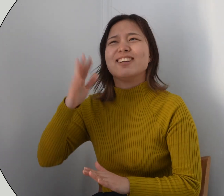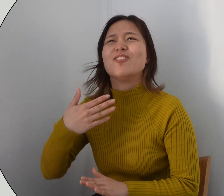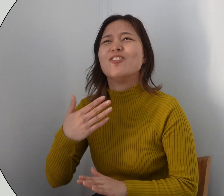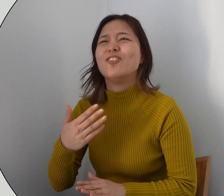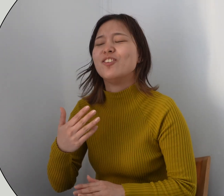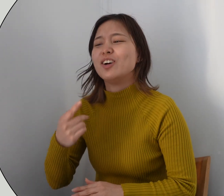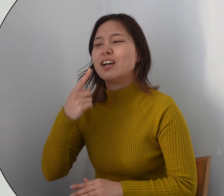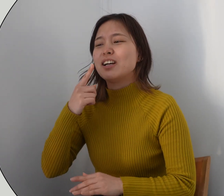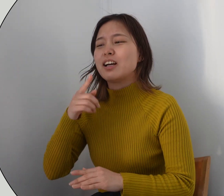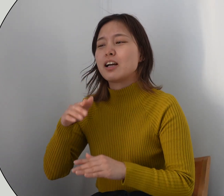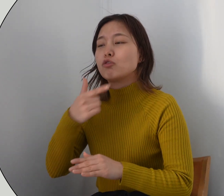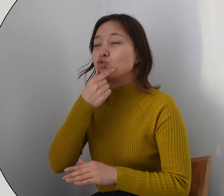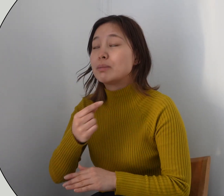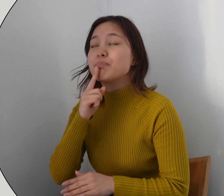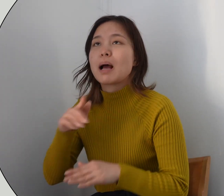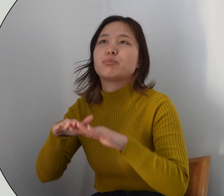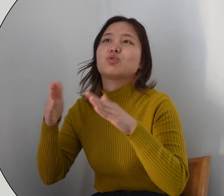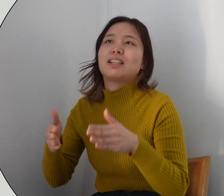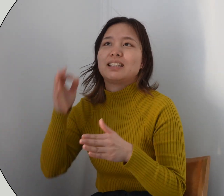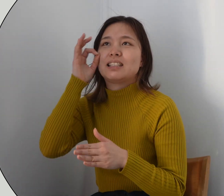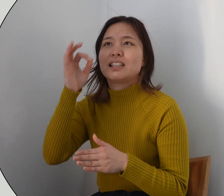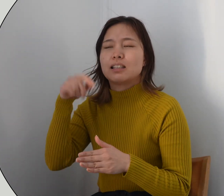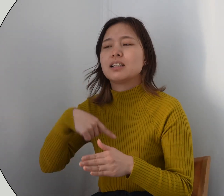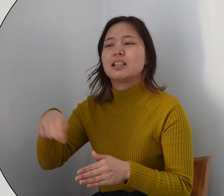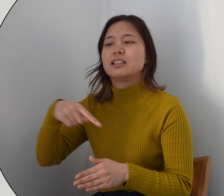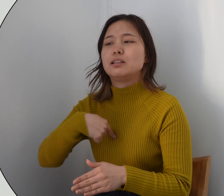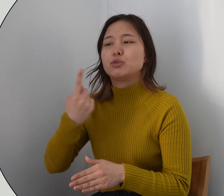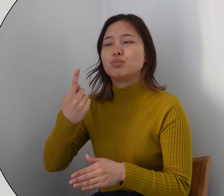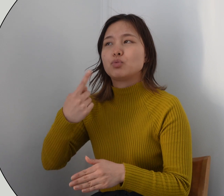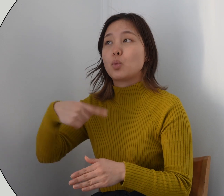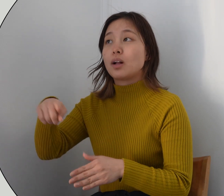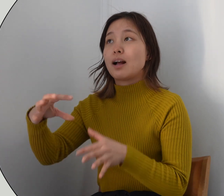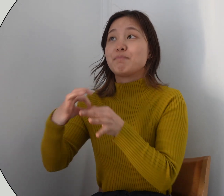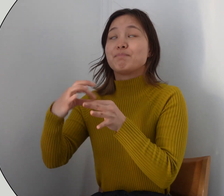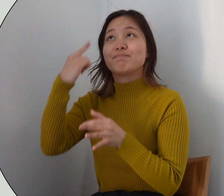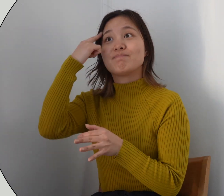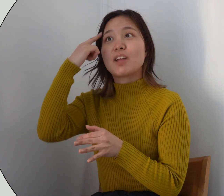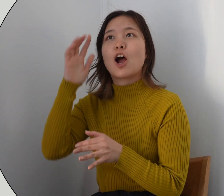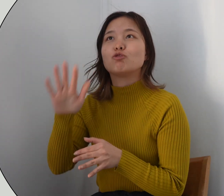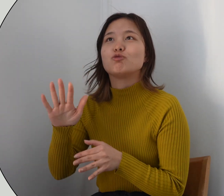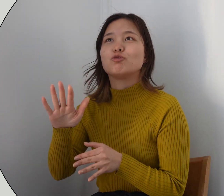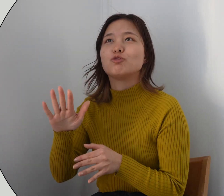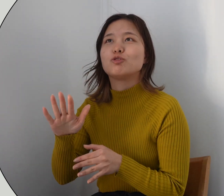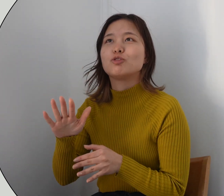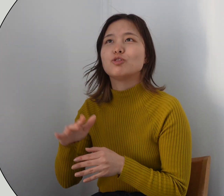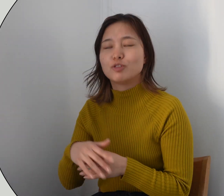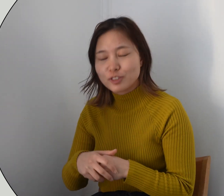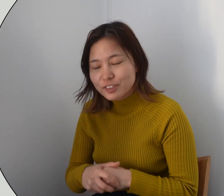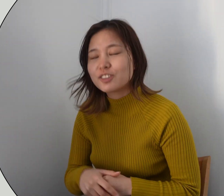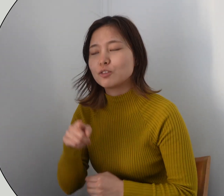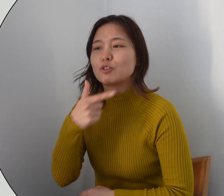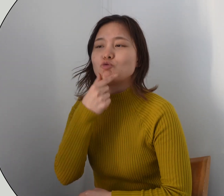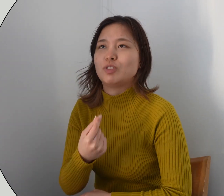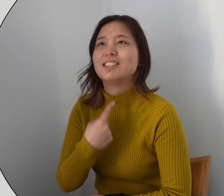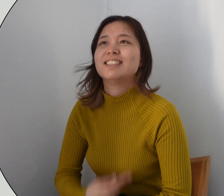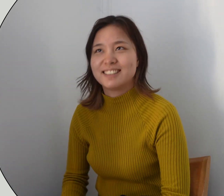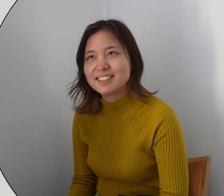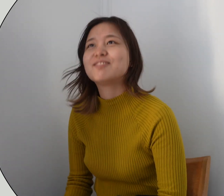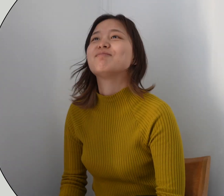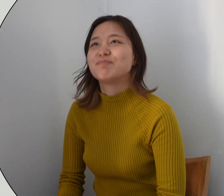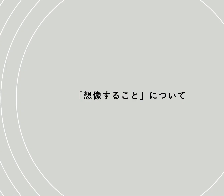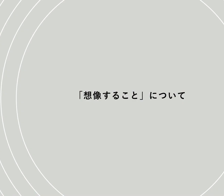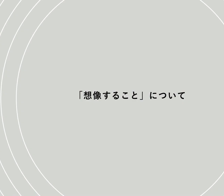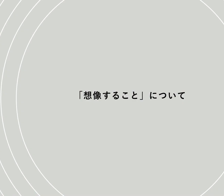ですけど好きといえば舞台です自分と繋がる感覚があって好きな